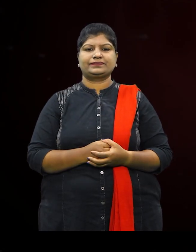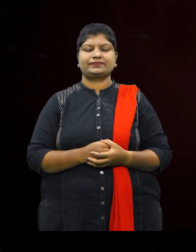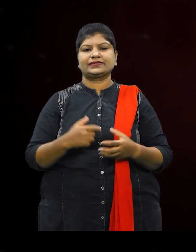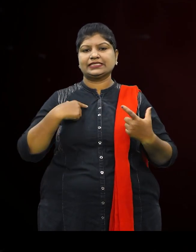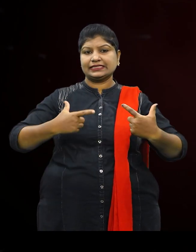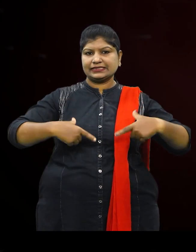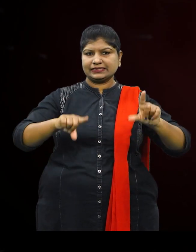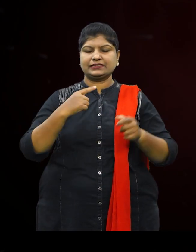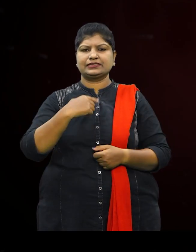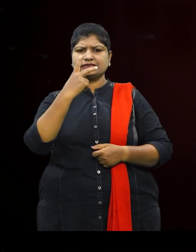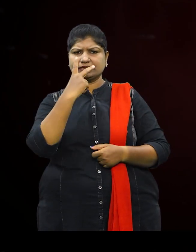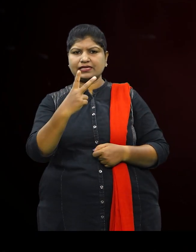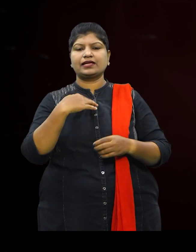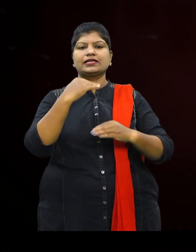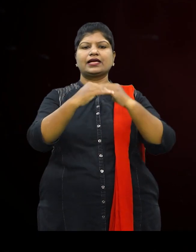भ्रूण का विकास।